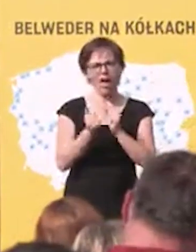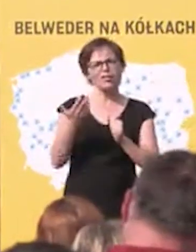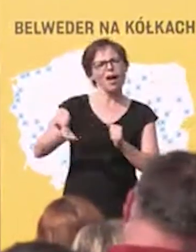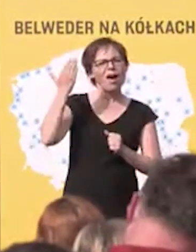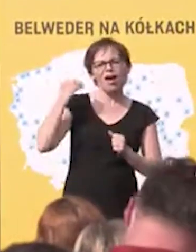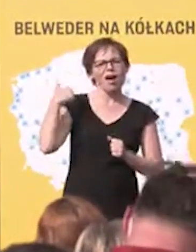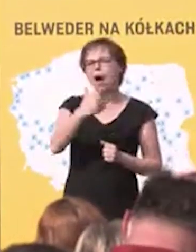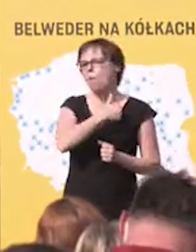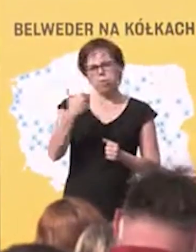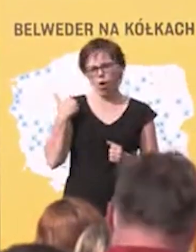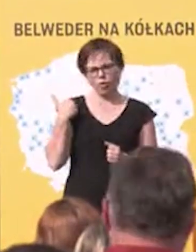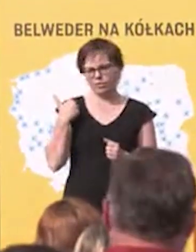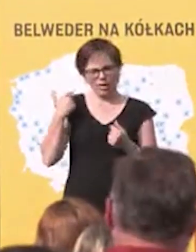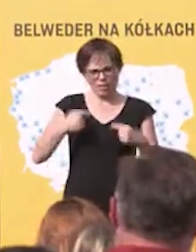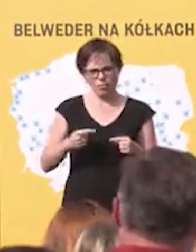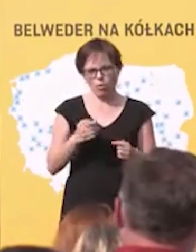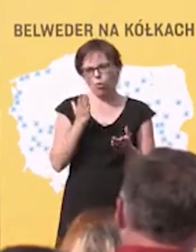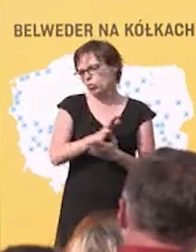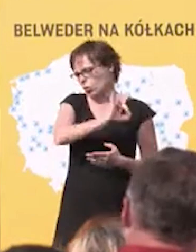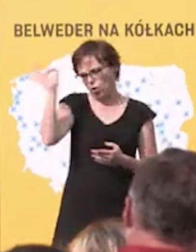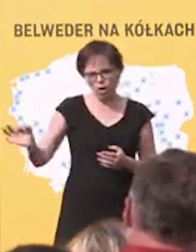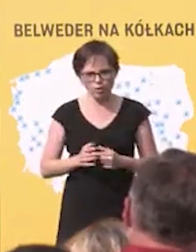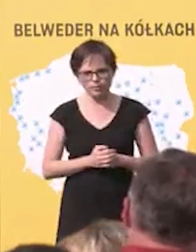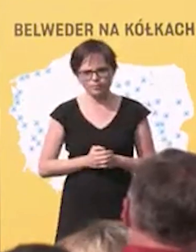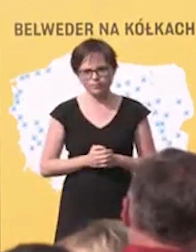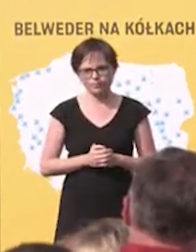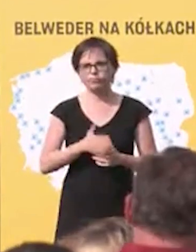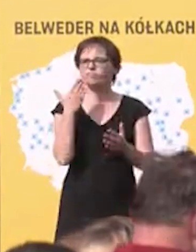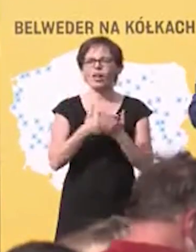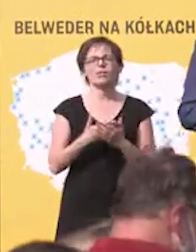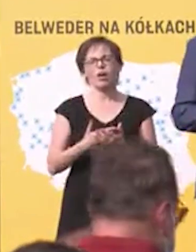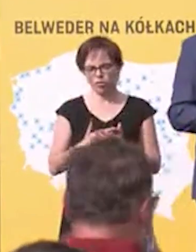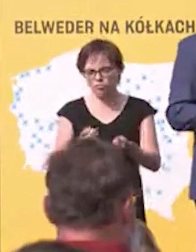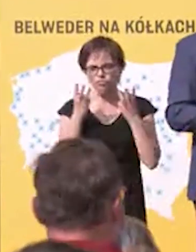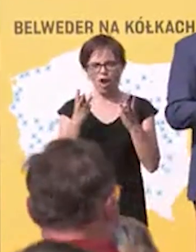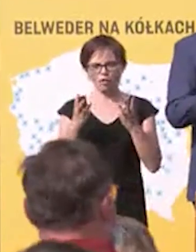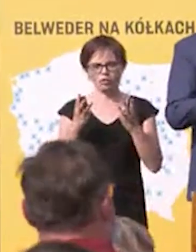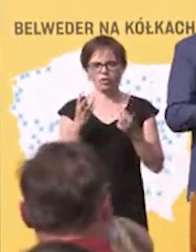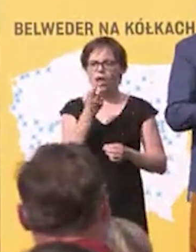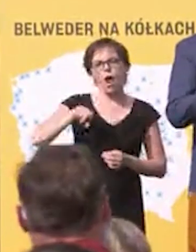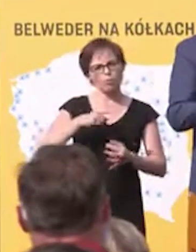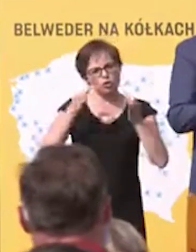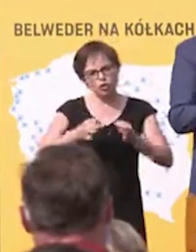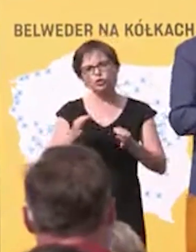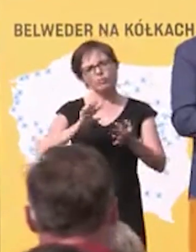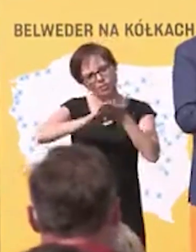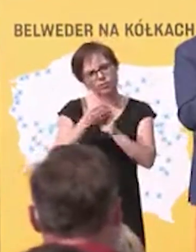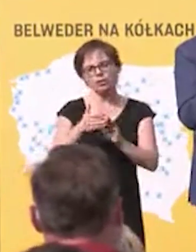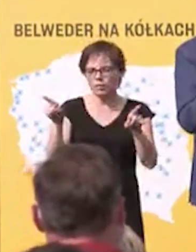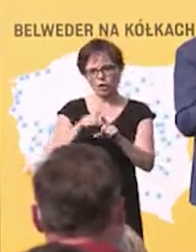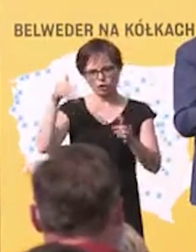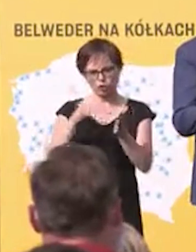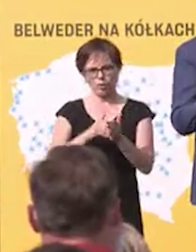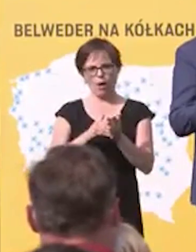widzieliśmy w Polsce od lat. Od lat. Dlatego tak ważne jest to, żebyśmy sobie dzisiaj też podziękowali,